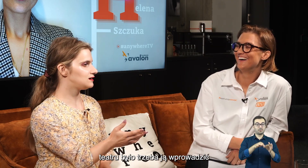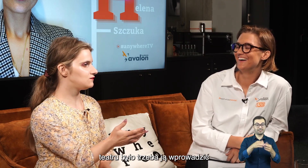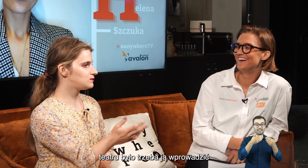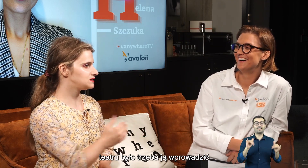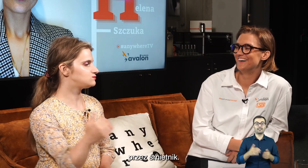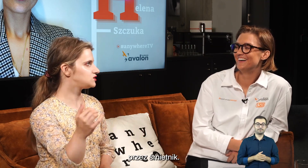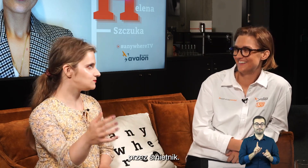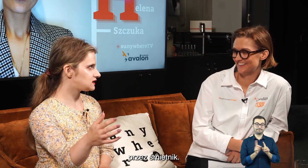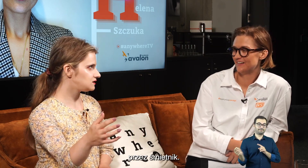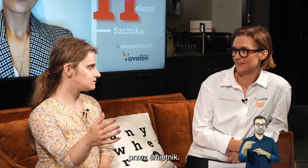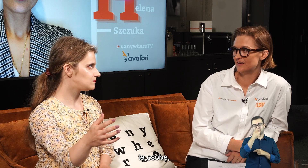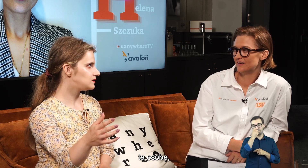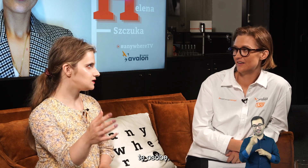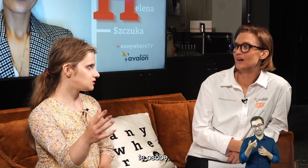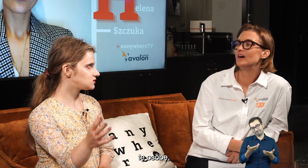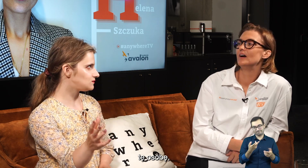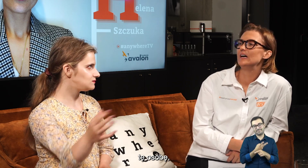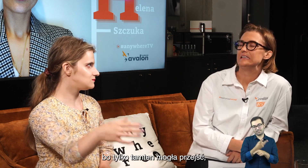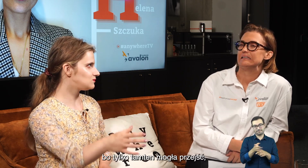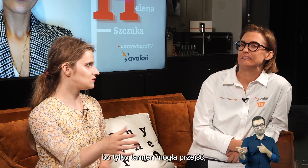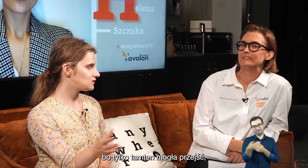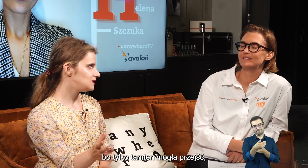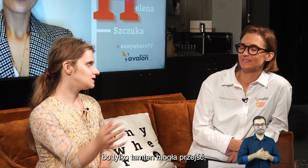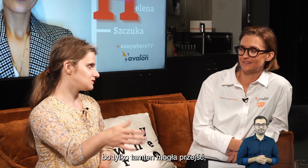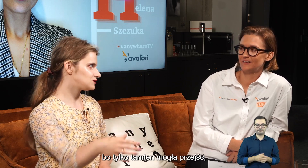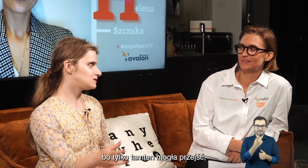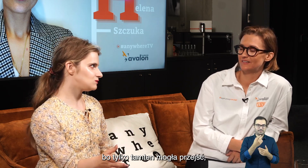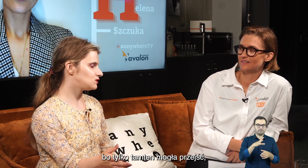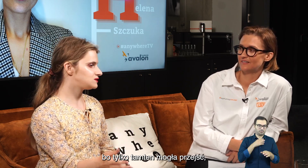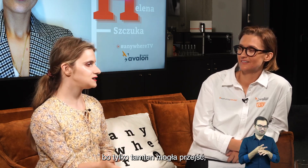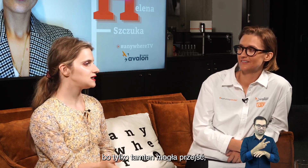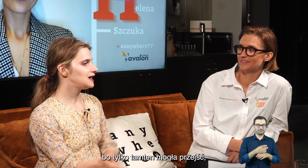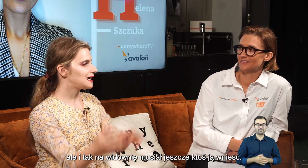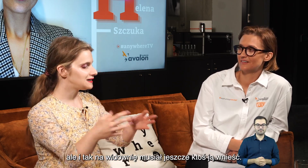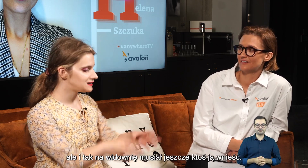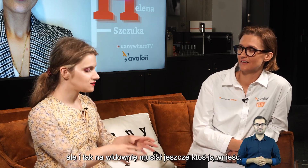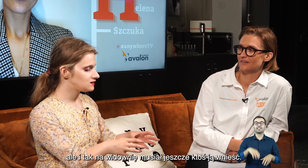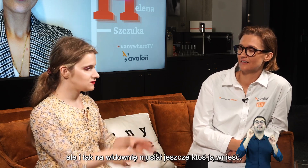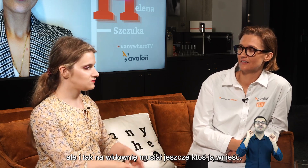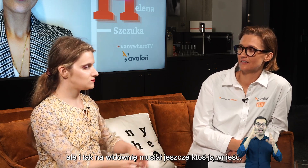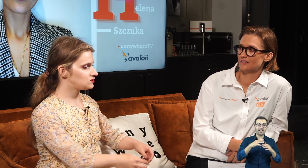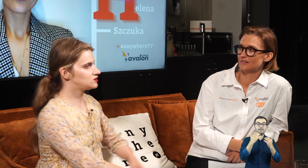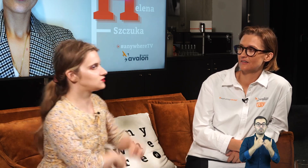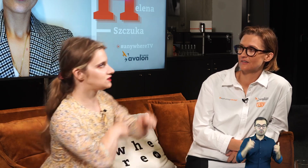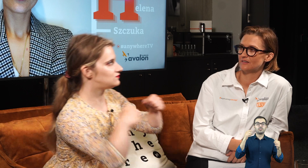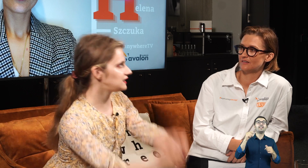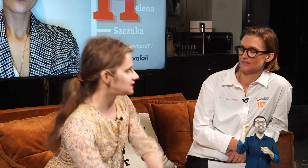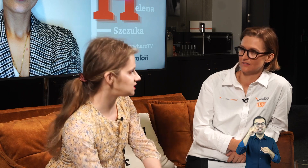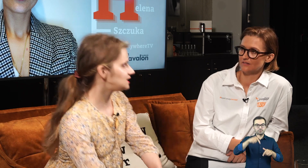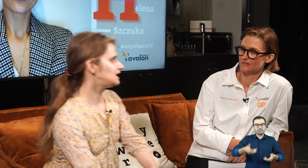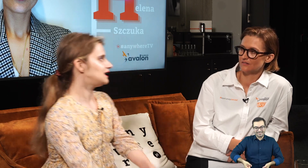ją wprowadzić przez śmietnik tę osobę, bo tylko tamten mogło przejść, ale i tak na widowni musiał jeszcze ktoś